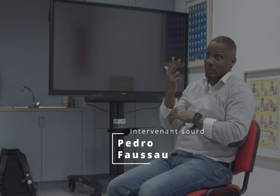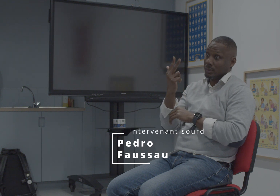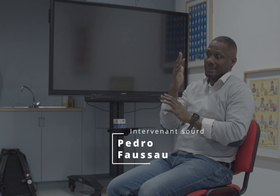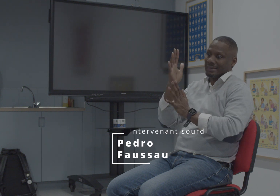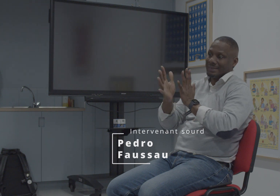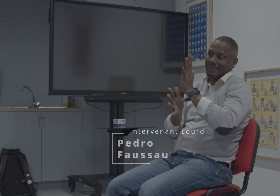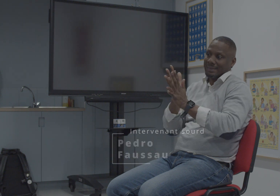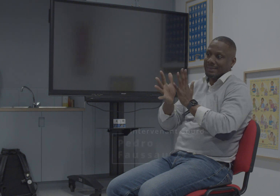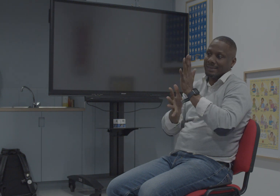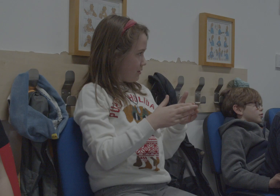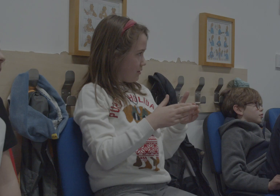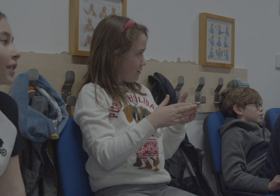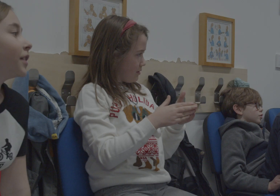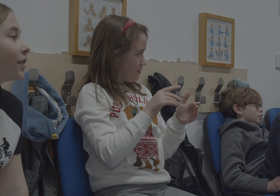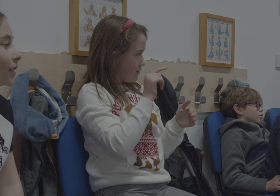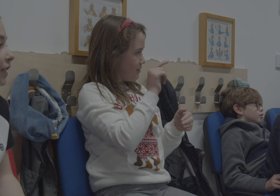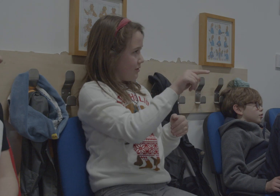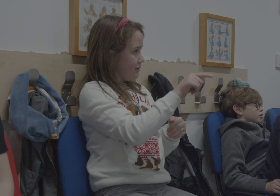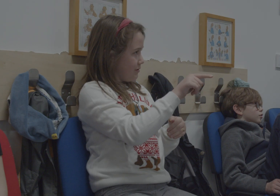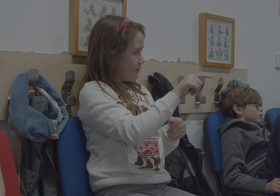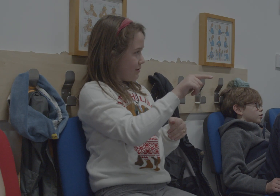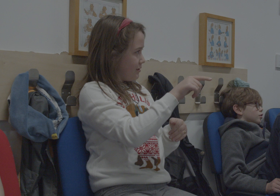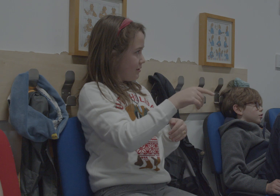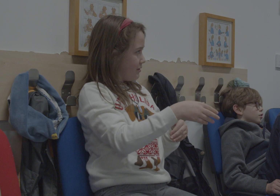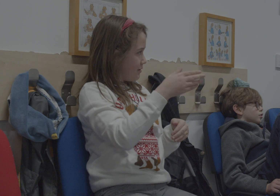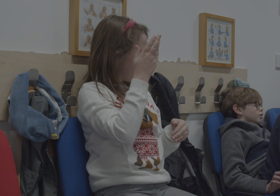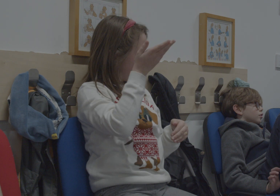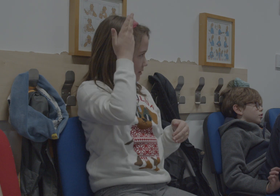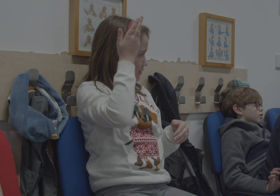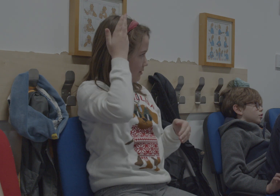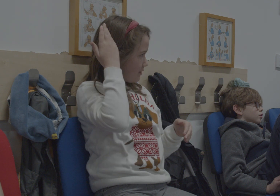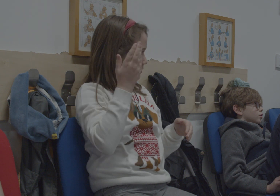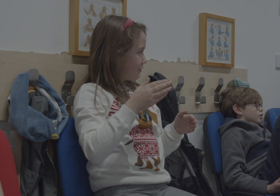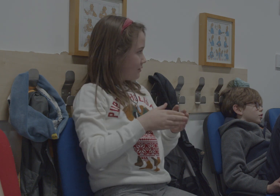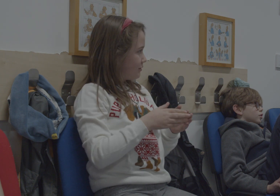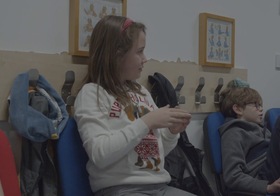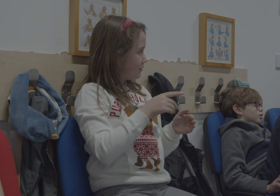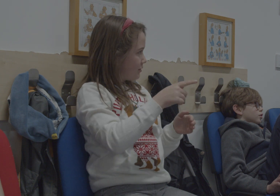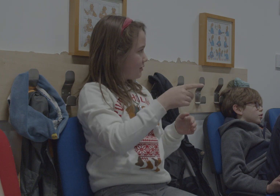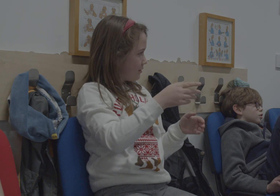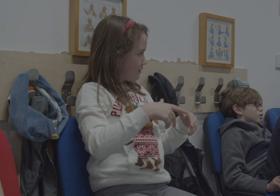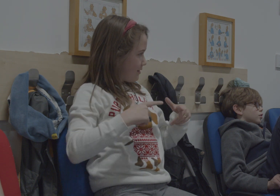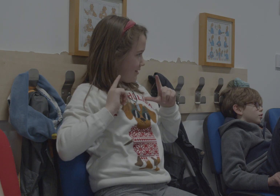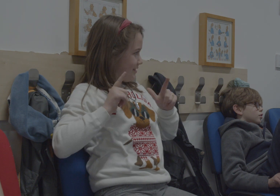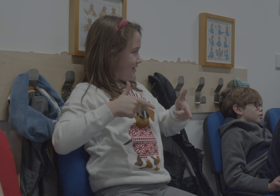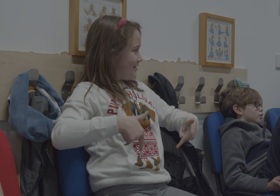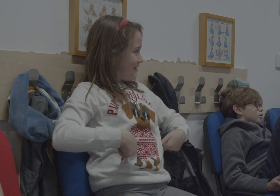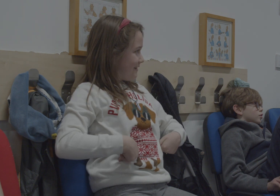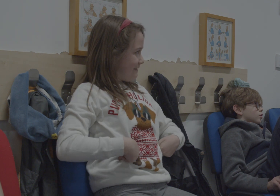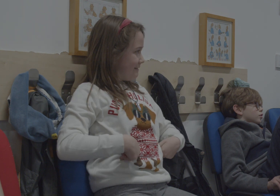pas les autres enfants. Et ça leur permet de se sensibiliser parce que s'ils ont un autre enfant sourd qui est scolarisé avec eux, ça leur permet